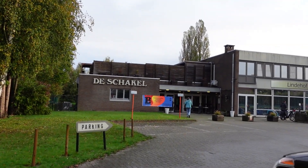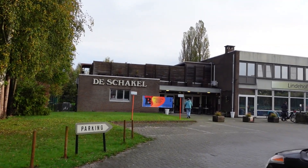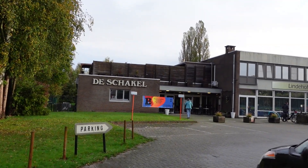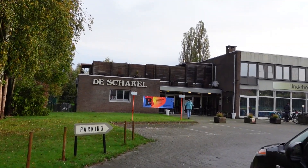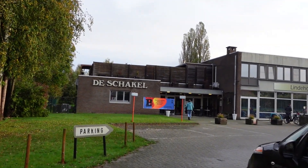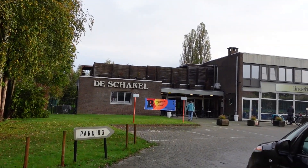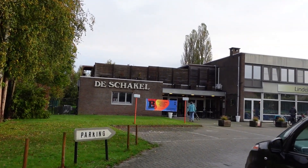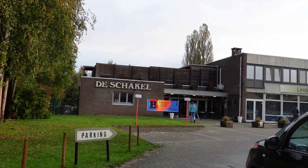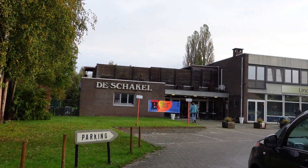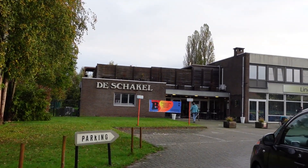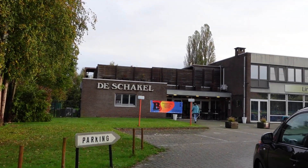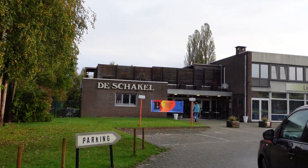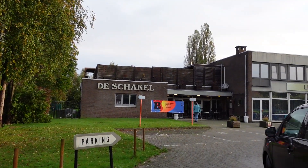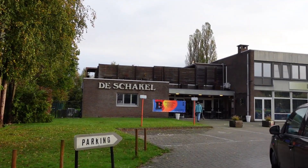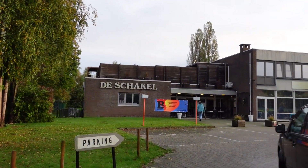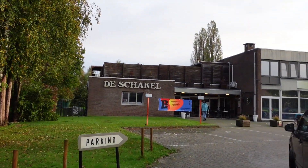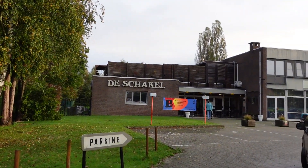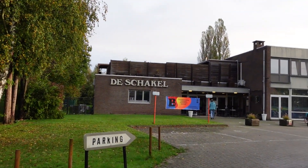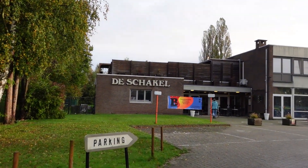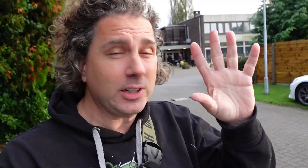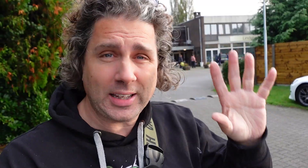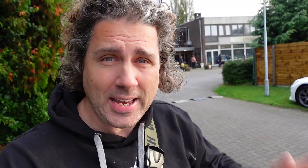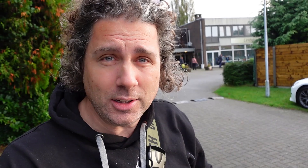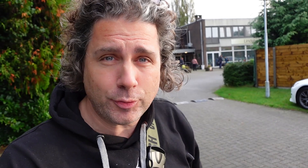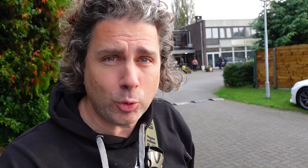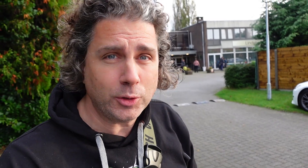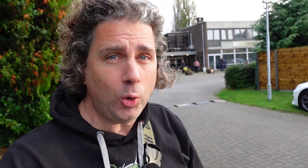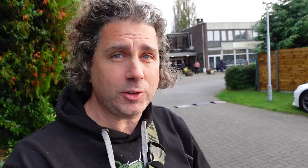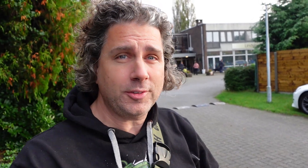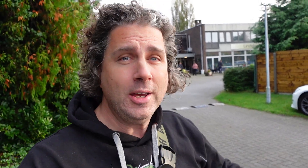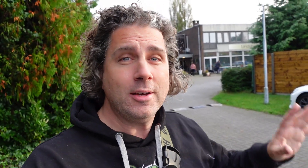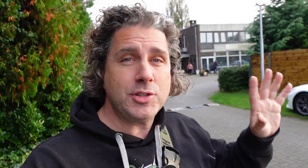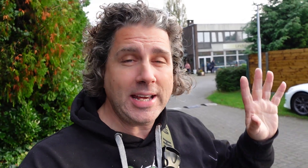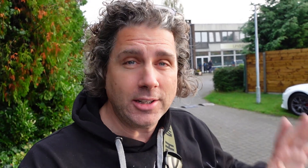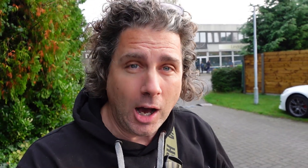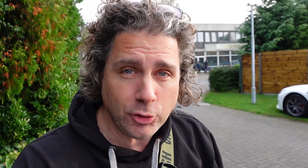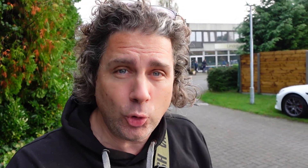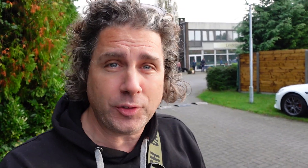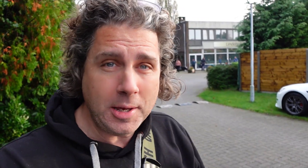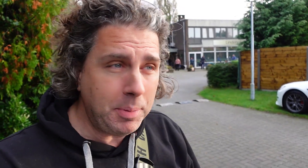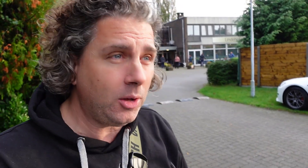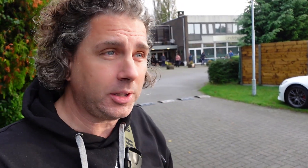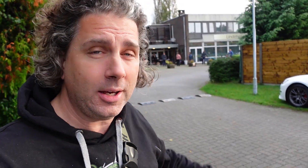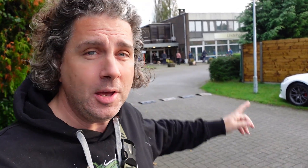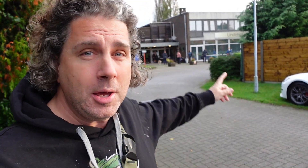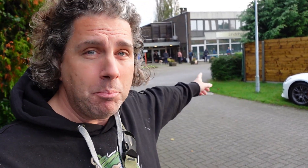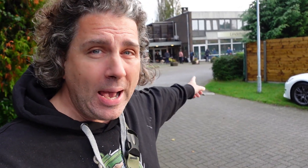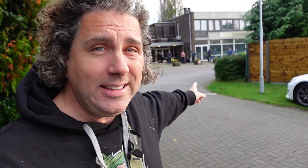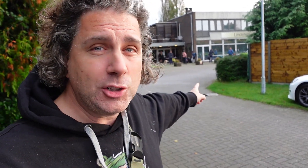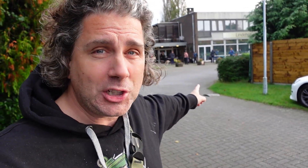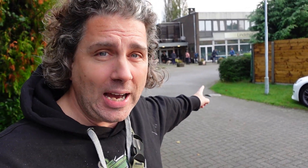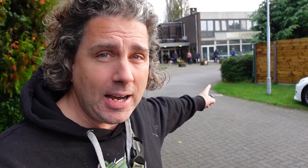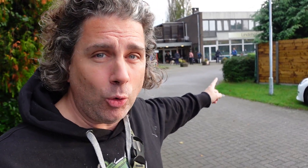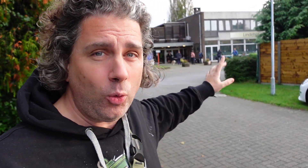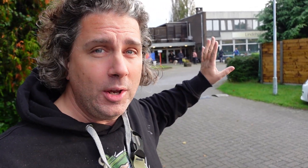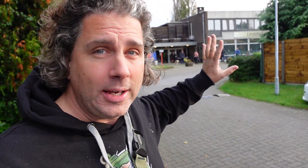Hallo Jew cashes Een hele goedemorgen Het is redelijk vroeg in de ochtend We zijn in Hasselt in België bij